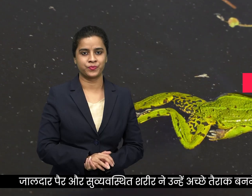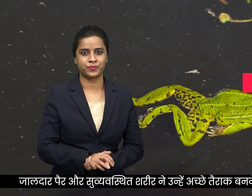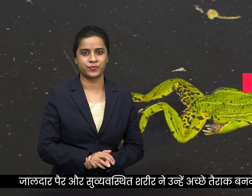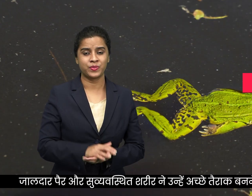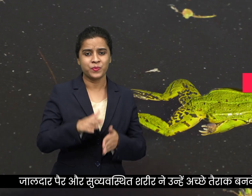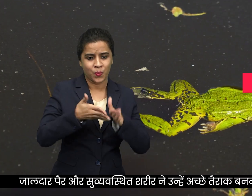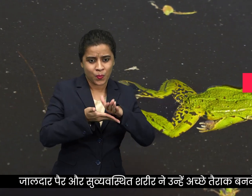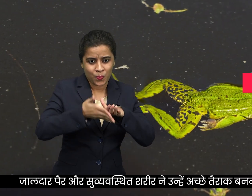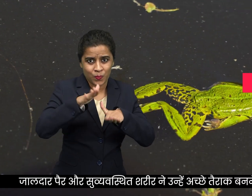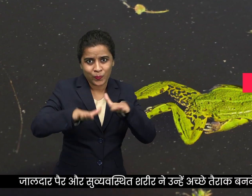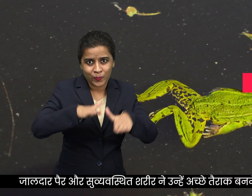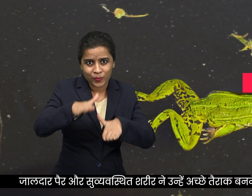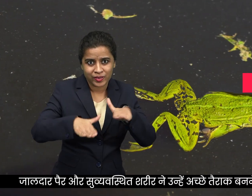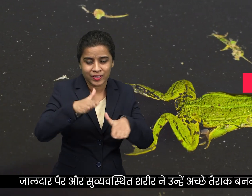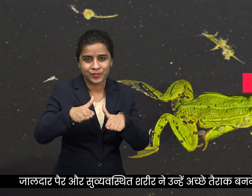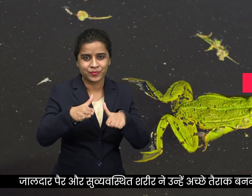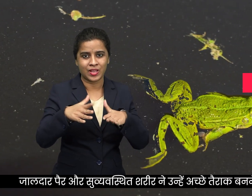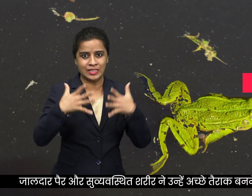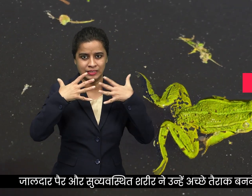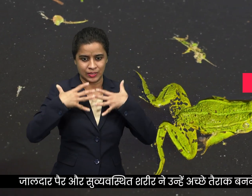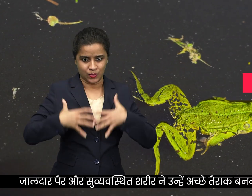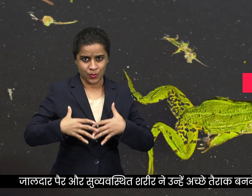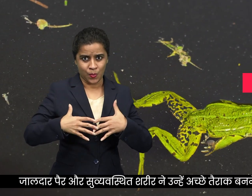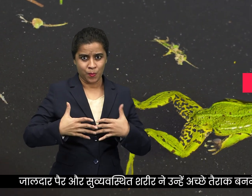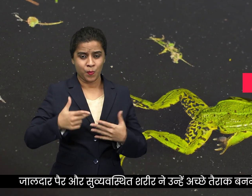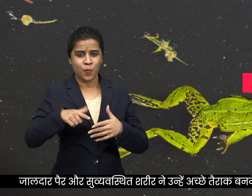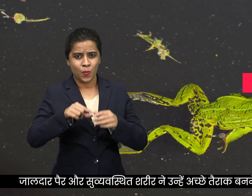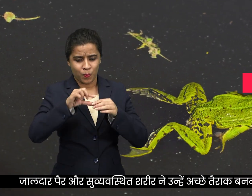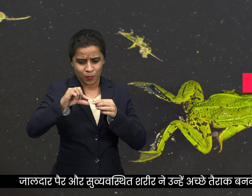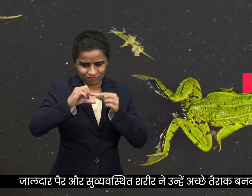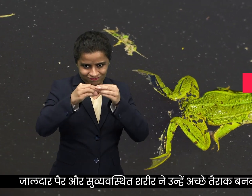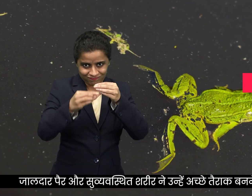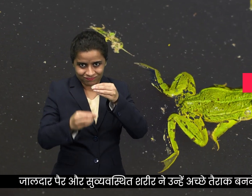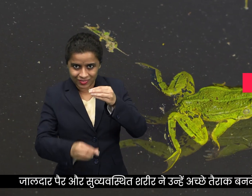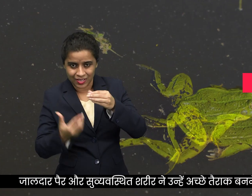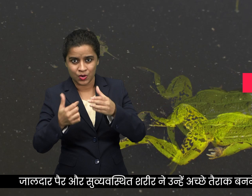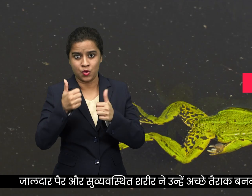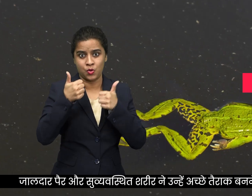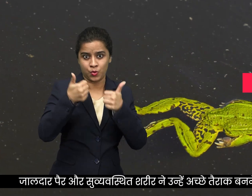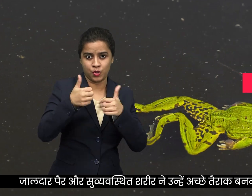जालदार पैर और सुव्यवस्थित शरीर ने उन्हें अच्छे तैराक बनाने में सक्षम किया